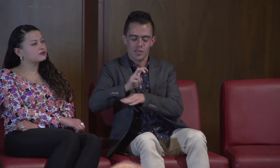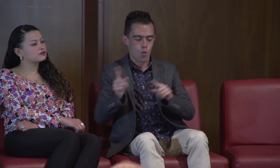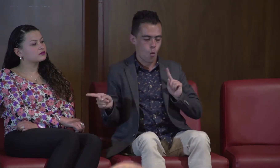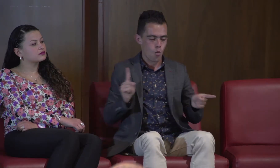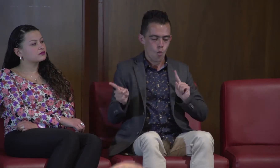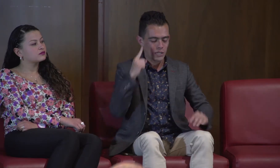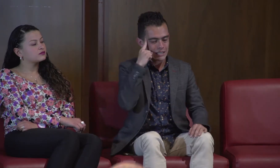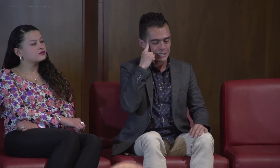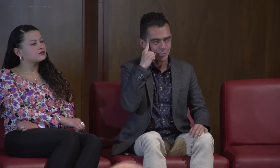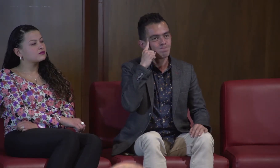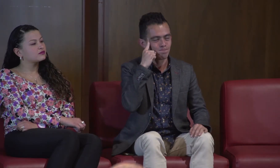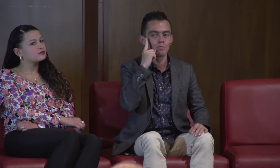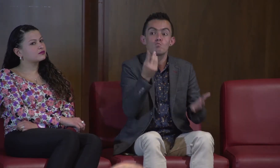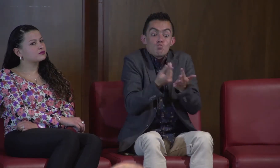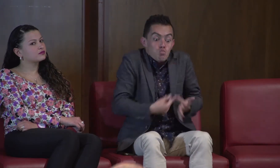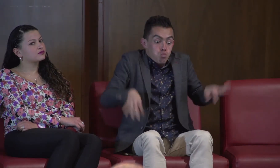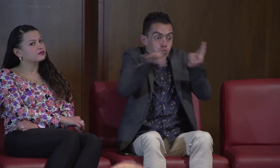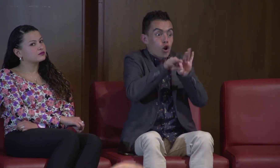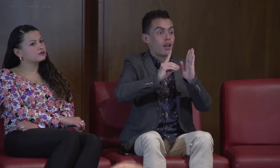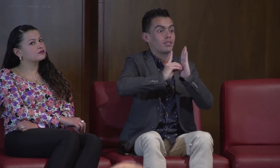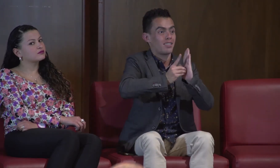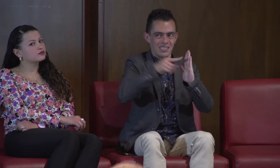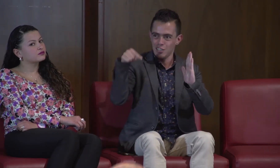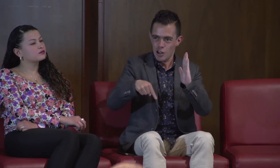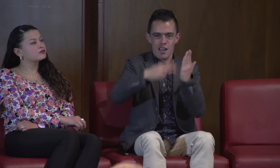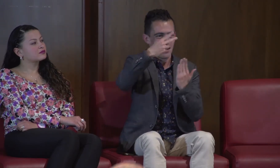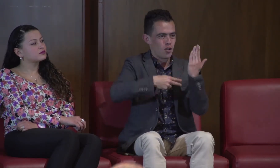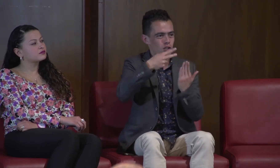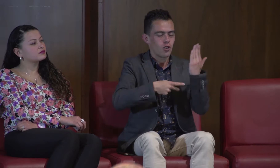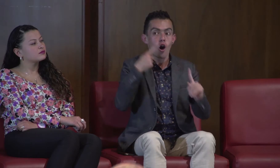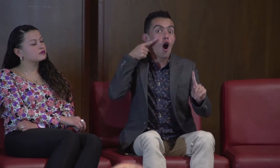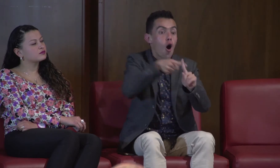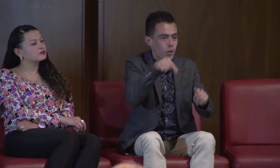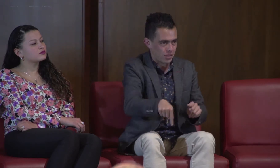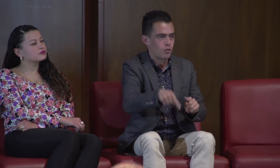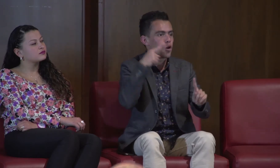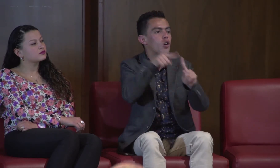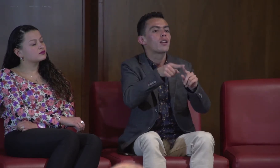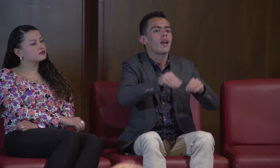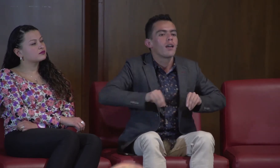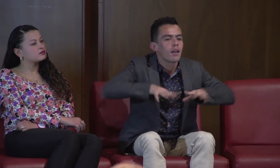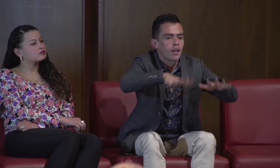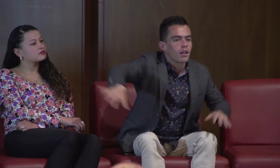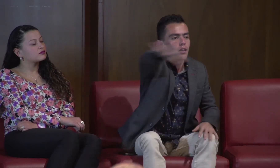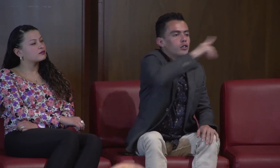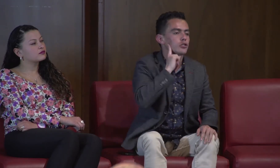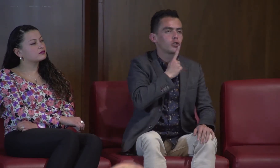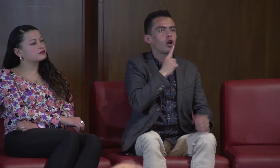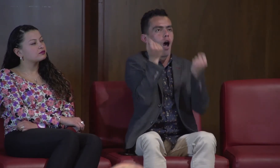parte de la mayoría de las personas sordas a nivel nacional, pero nos generaba esa inquietud. Mirábamos también el diccionario y